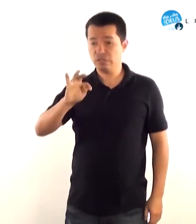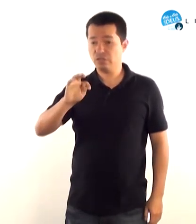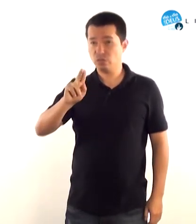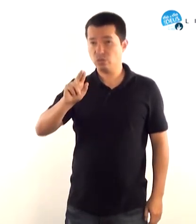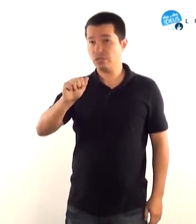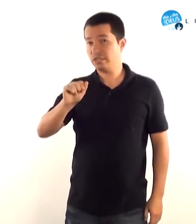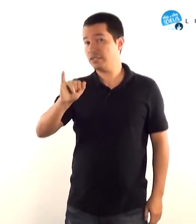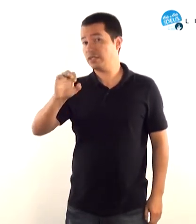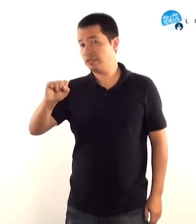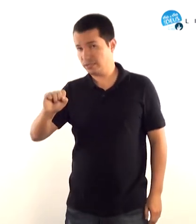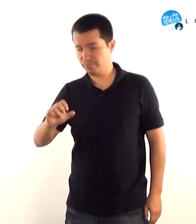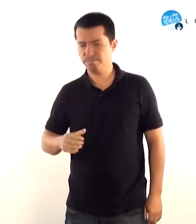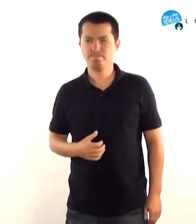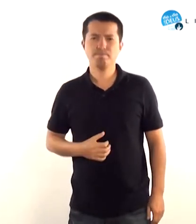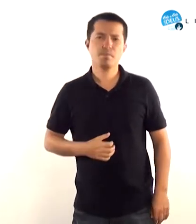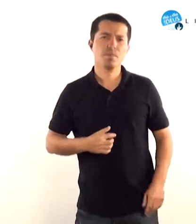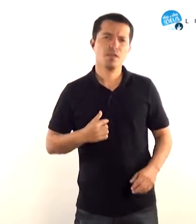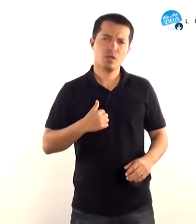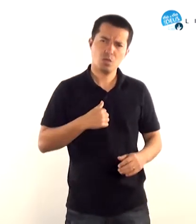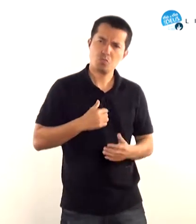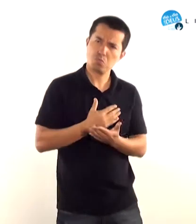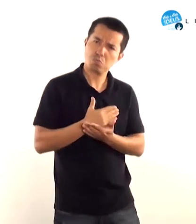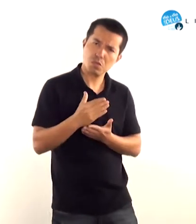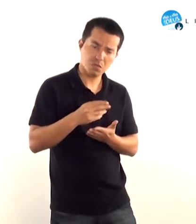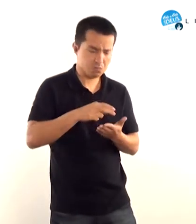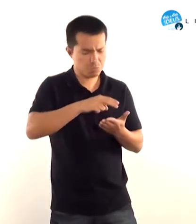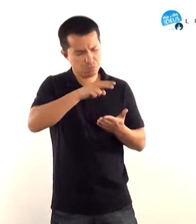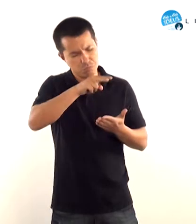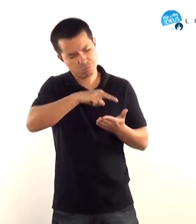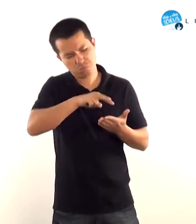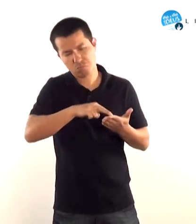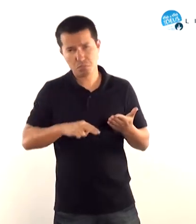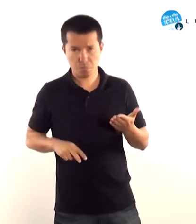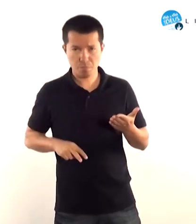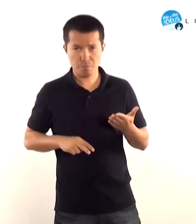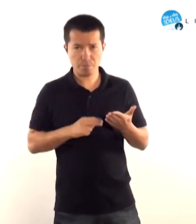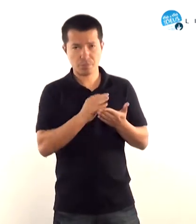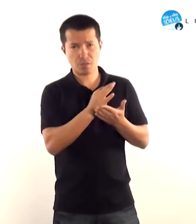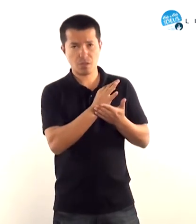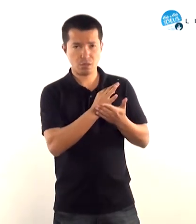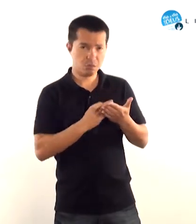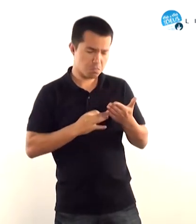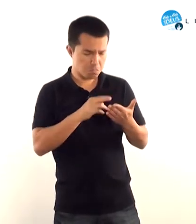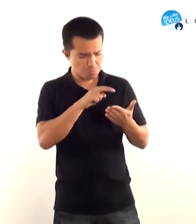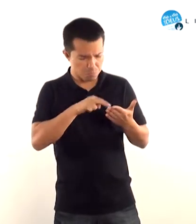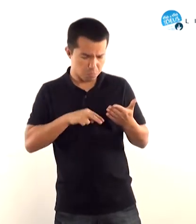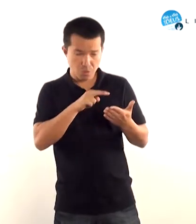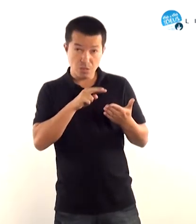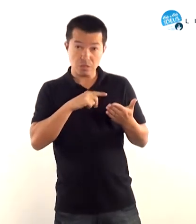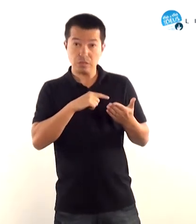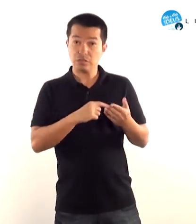minha atenção 3 personagens. E eu queria olhar para esse relato bíblico